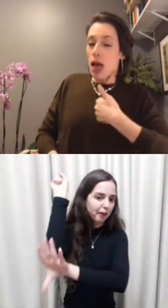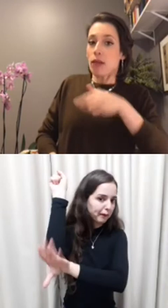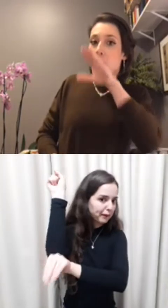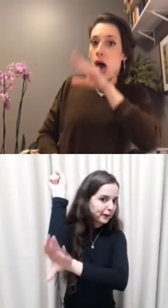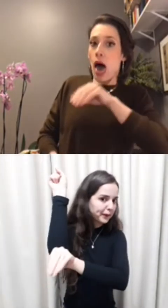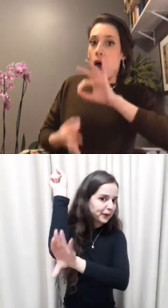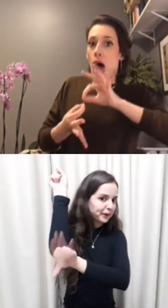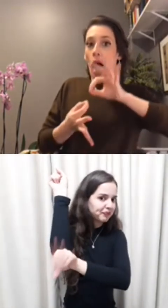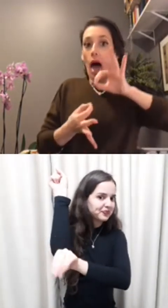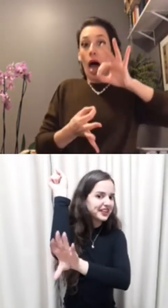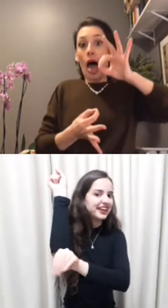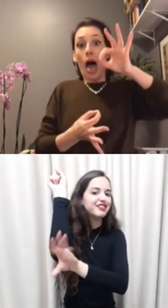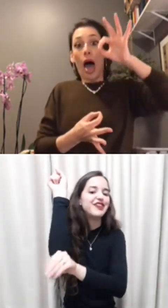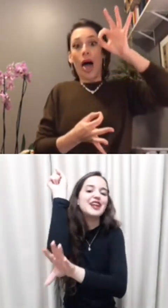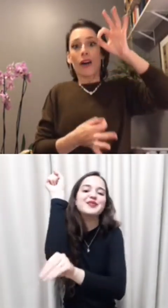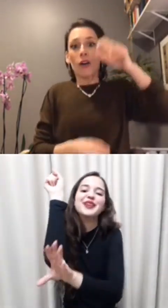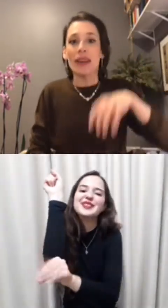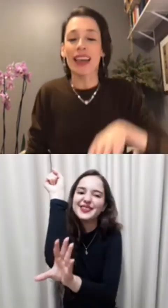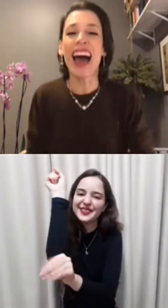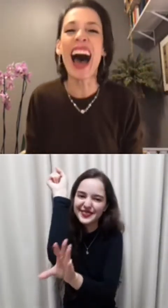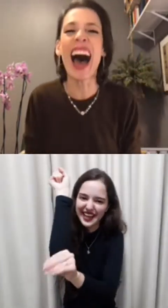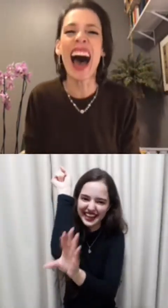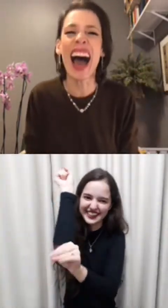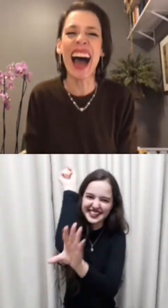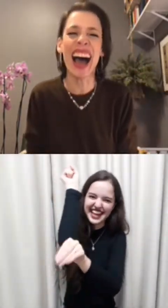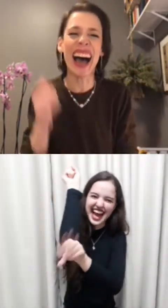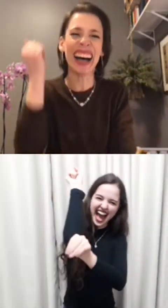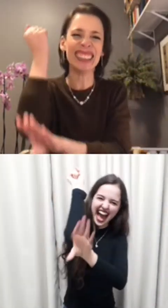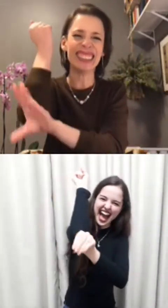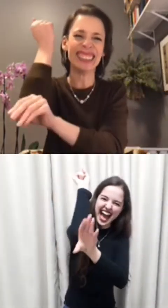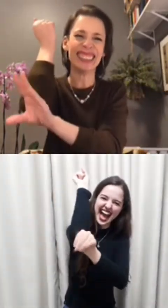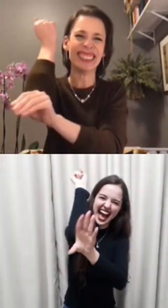ó. Que eu falo pelos cotovelos.